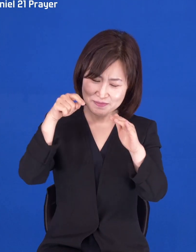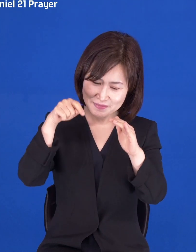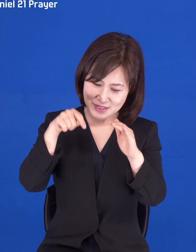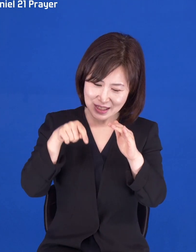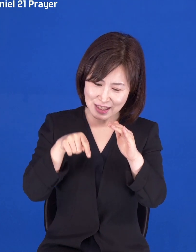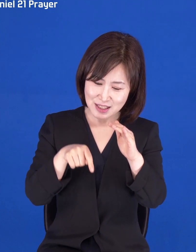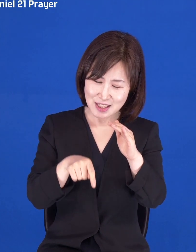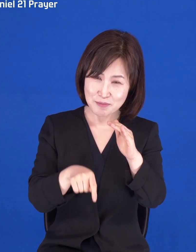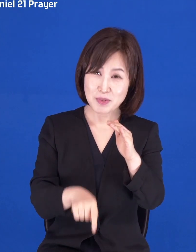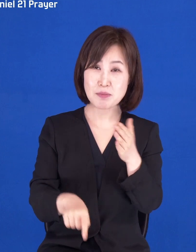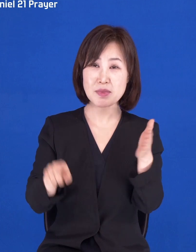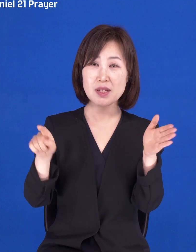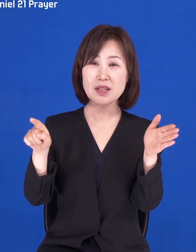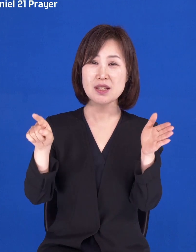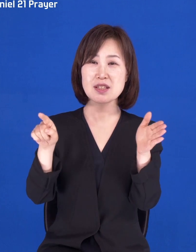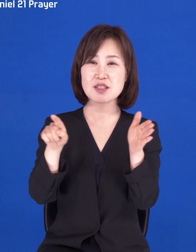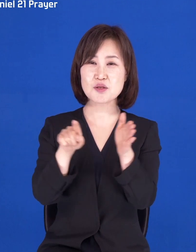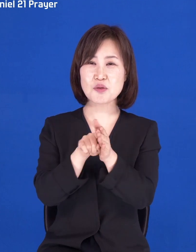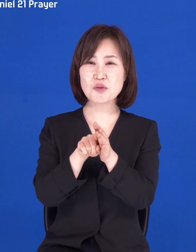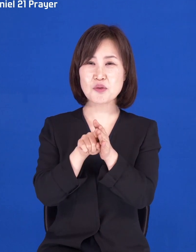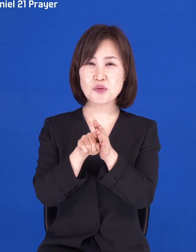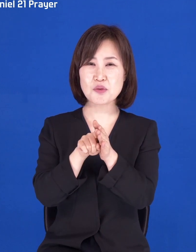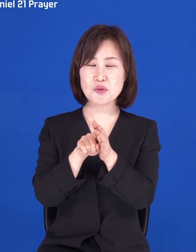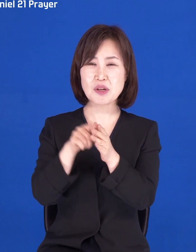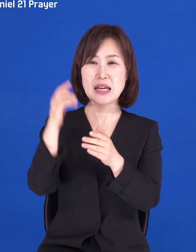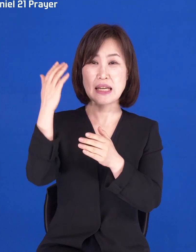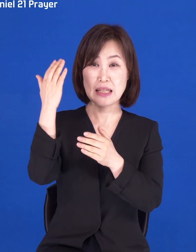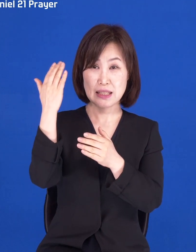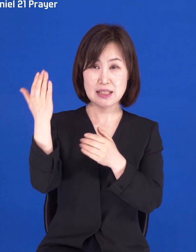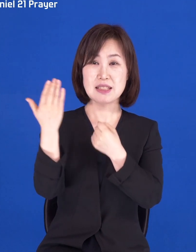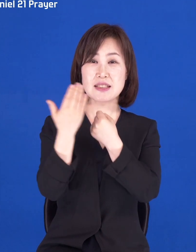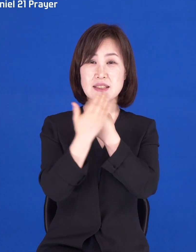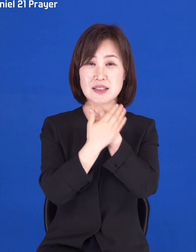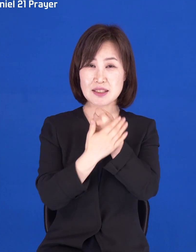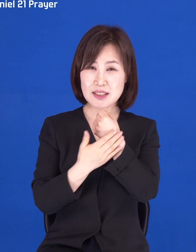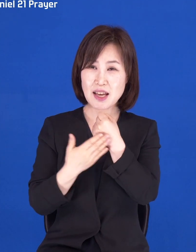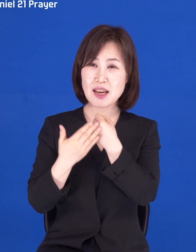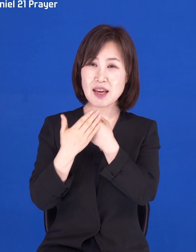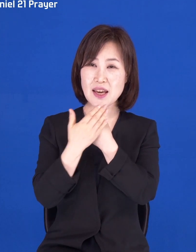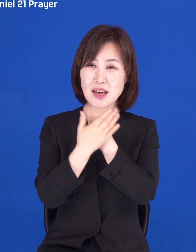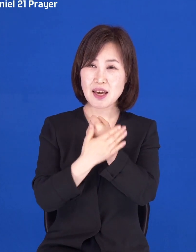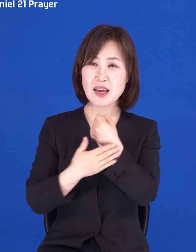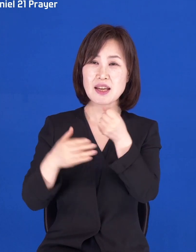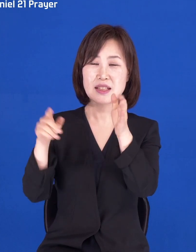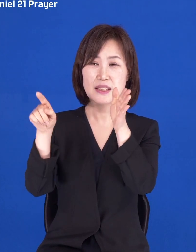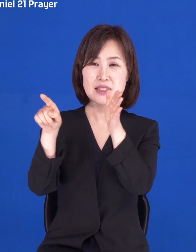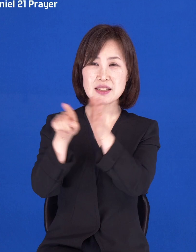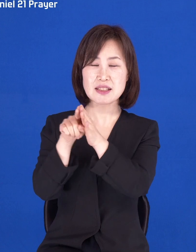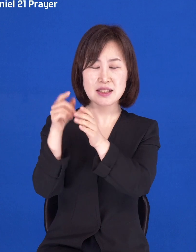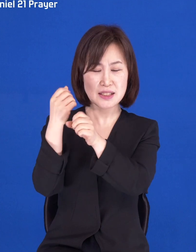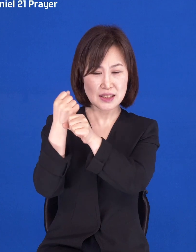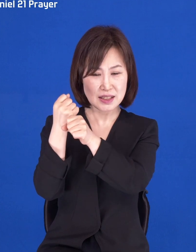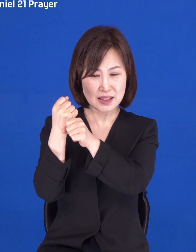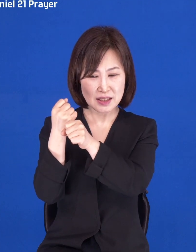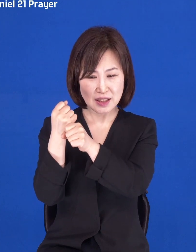믿소 깊이 믿소 그 은혜를